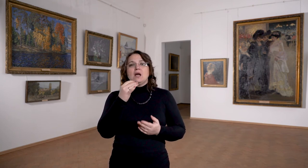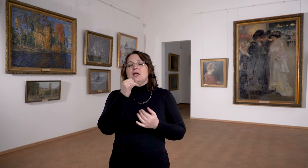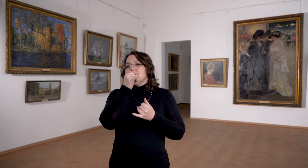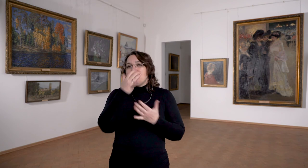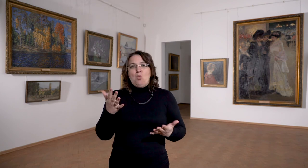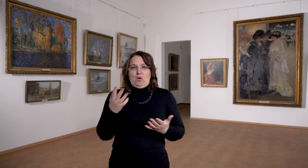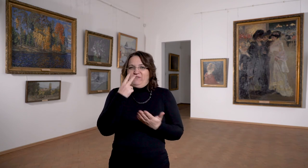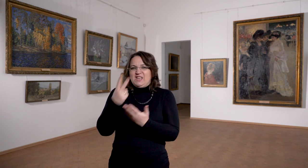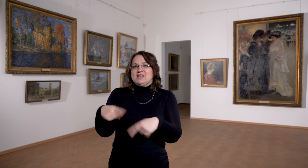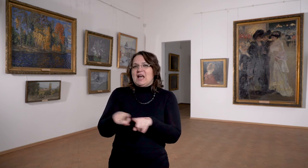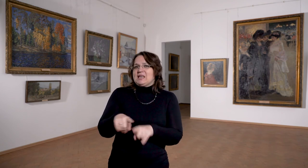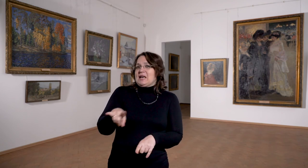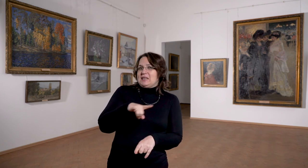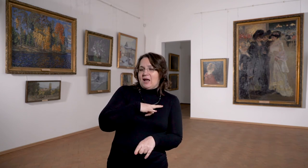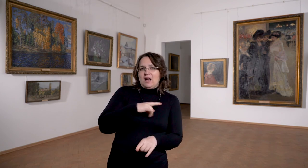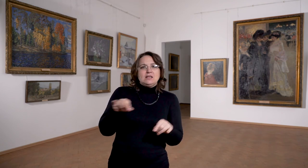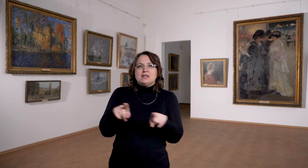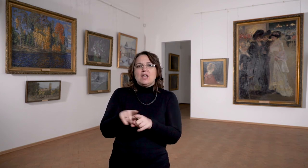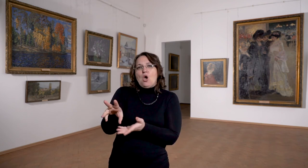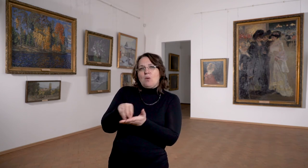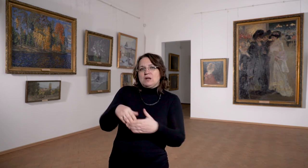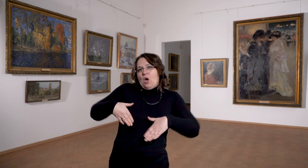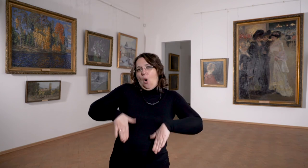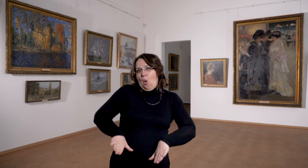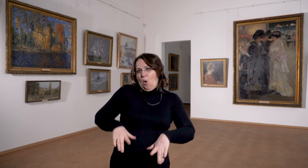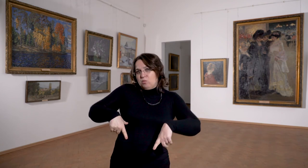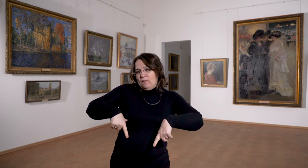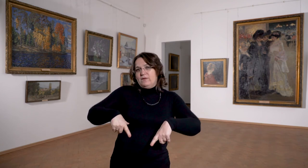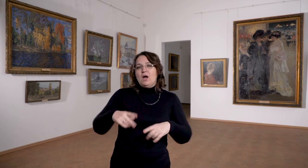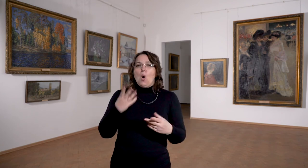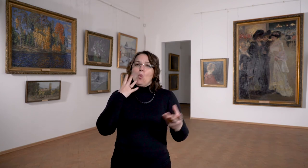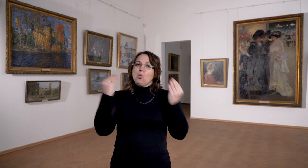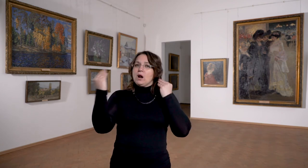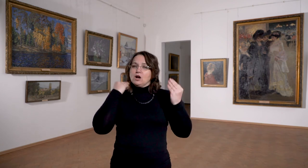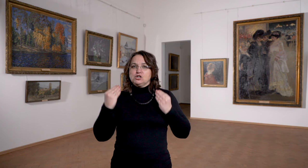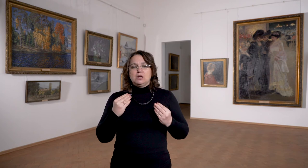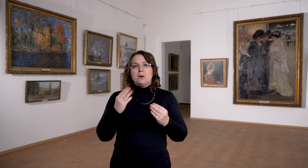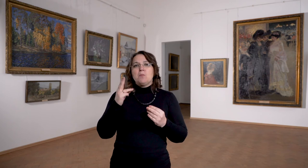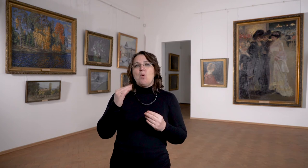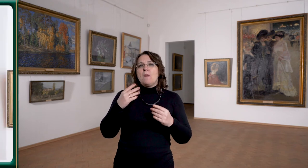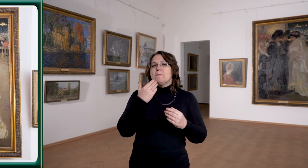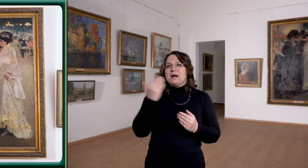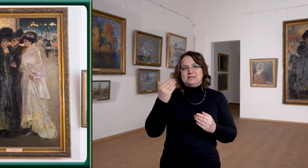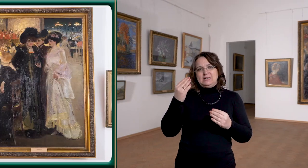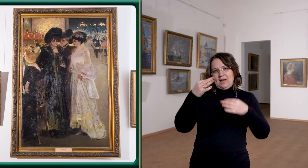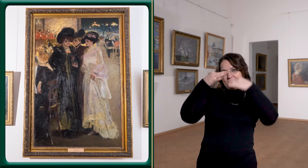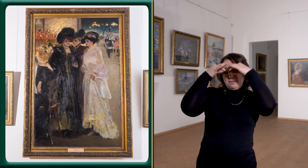обуви, украшений, подведенных по последней парижской моде бровей и глаз, и поэтому сублимировал